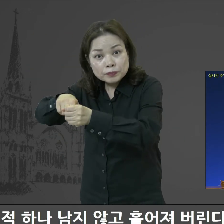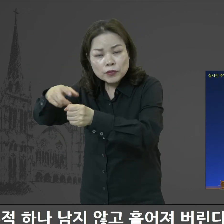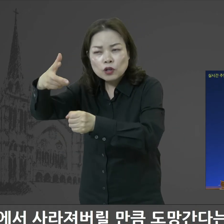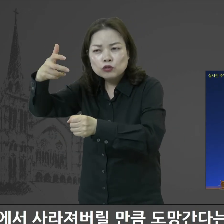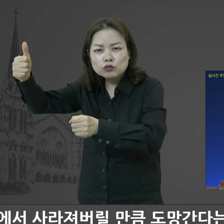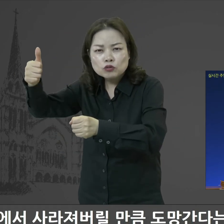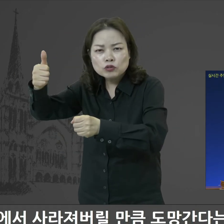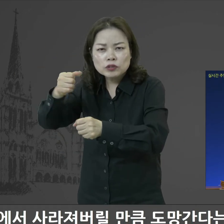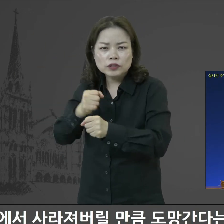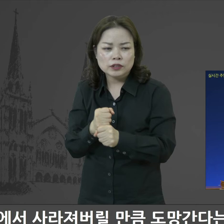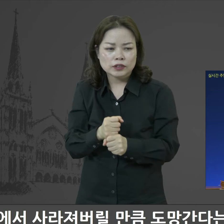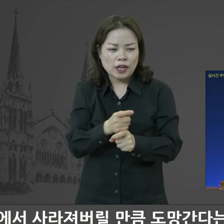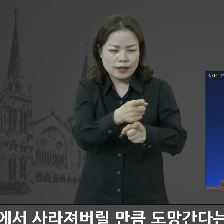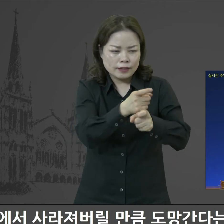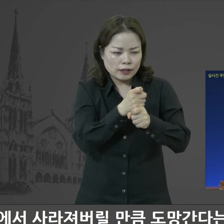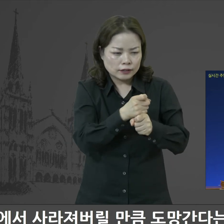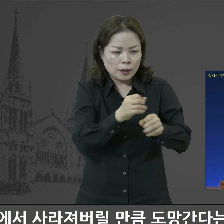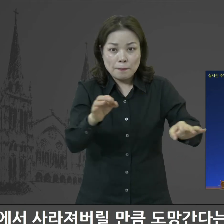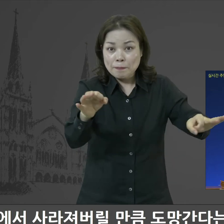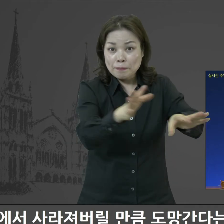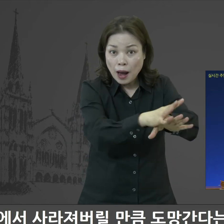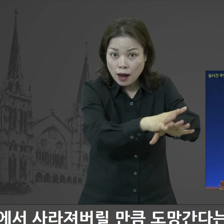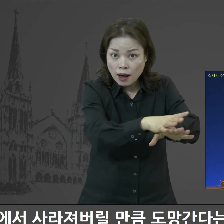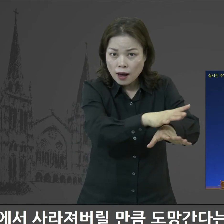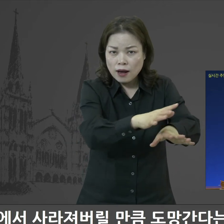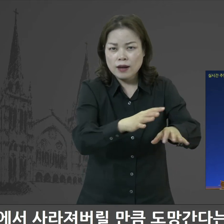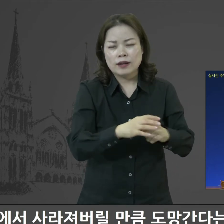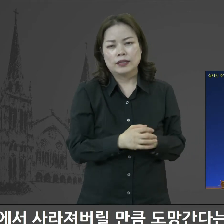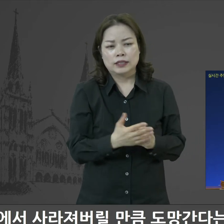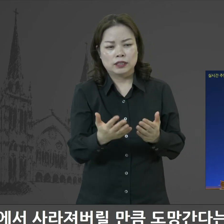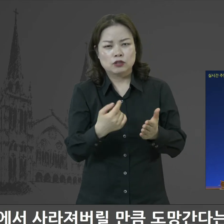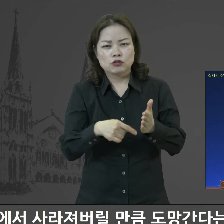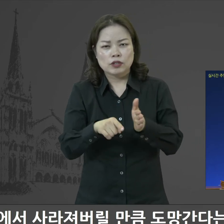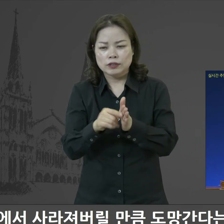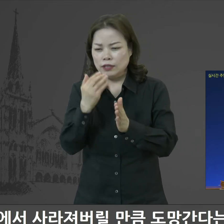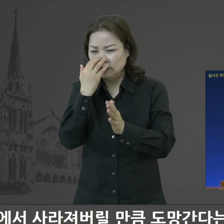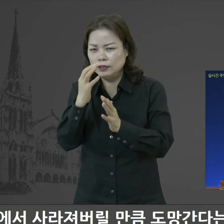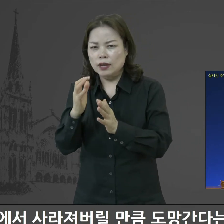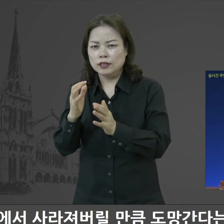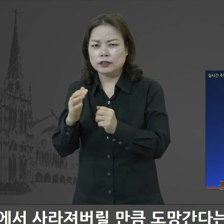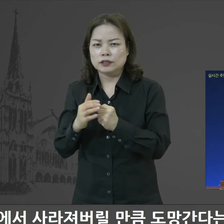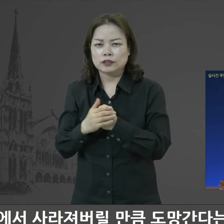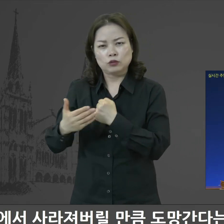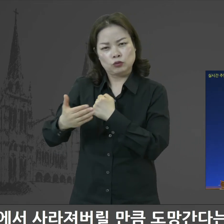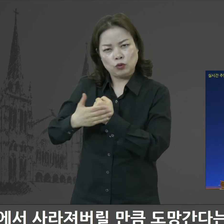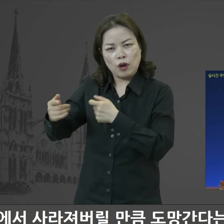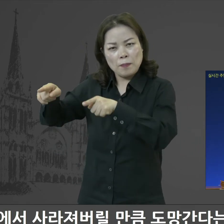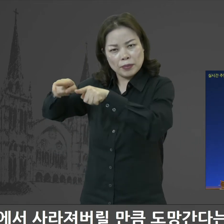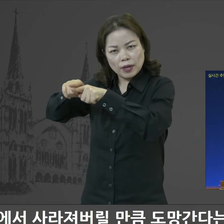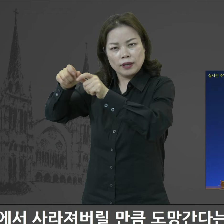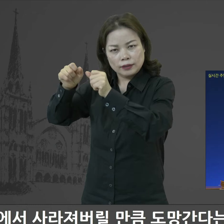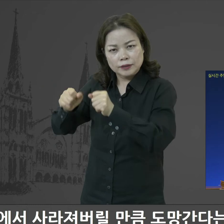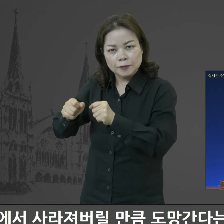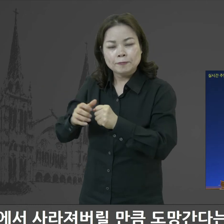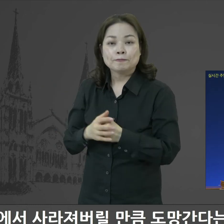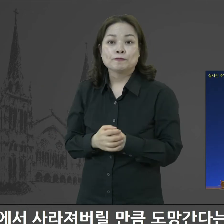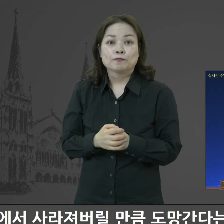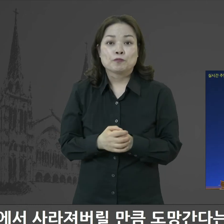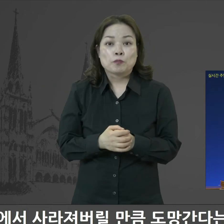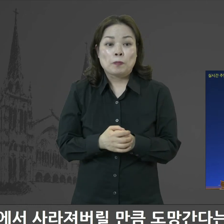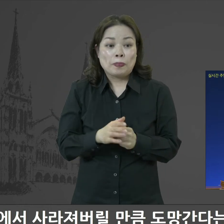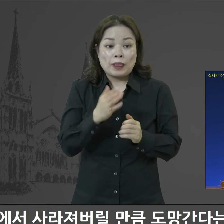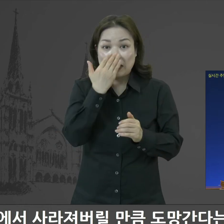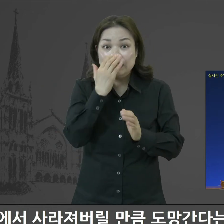주의 대적들을 진멸하도록 하기 위함이었고, 이 일을 위해 이스라엘을 돕고 구원하고자 하기 위함이었습니다.